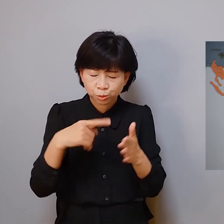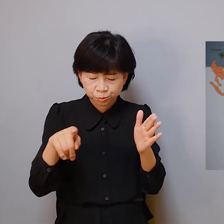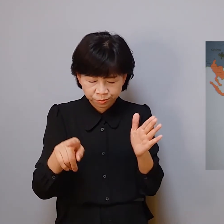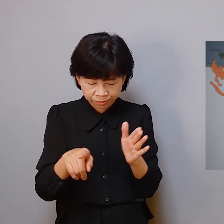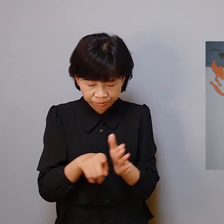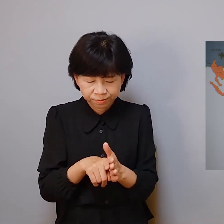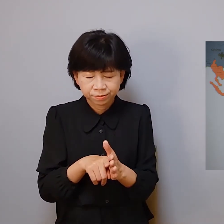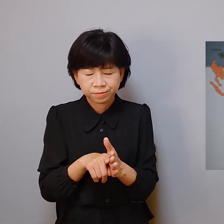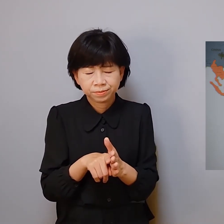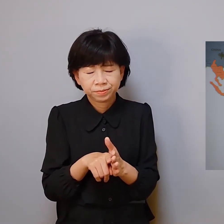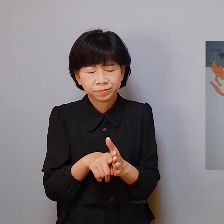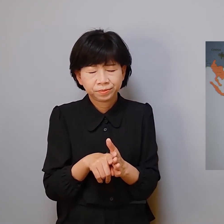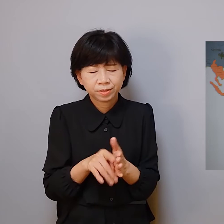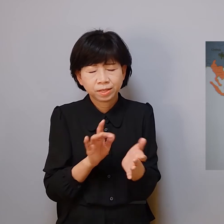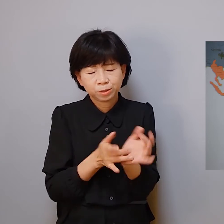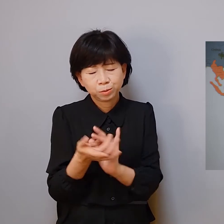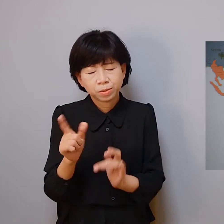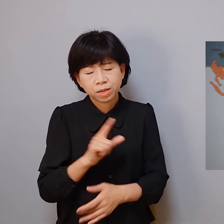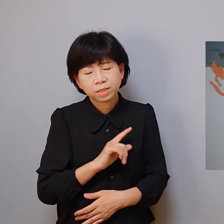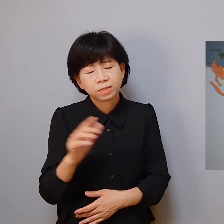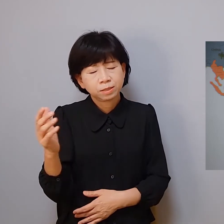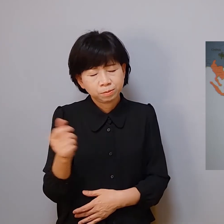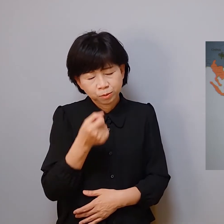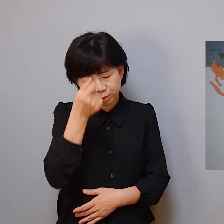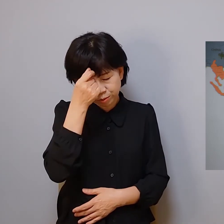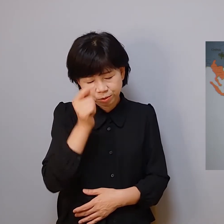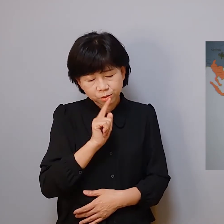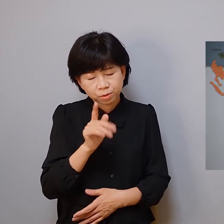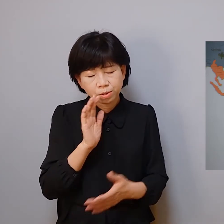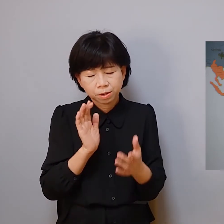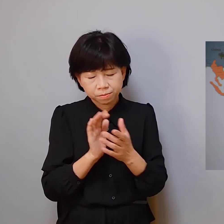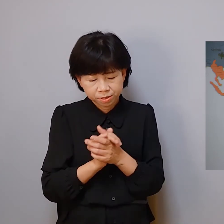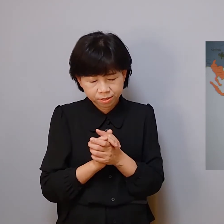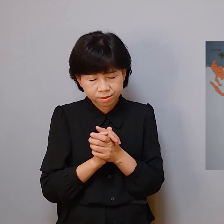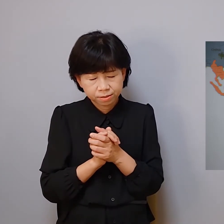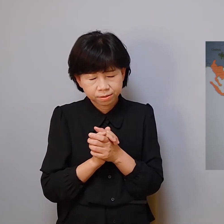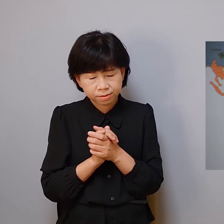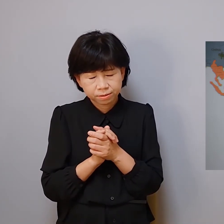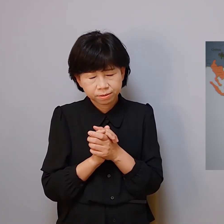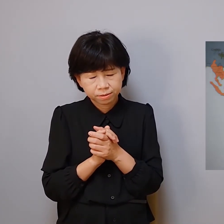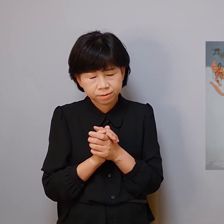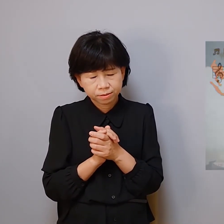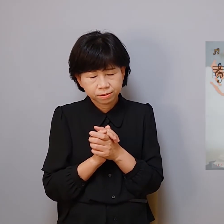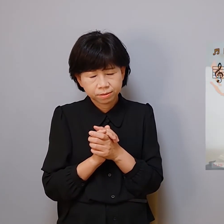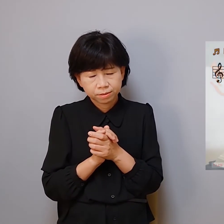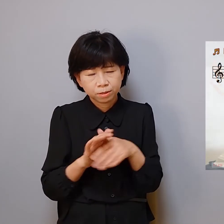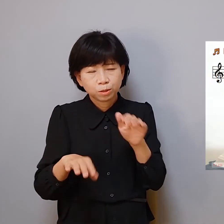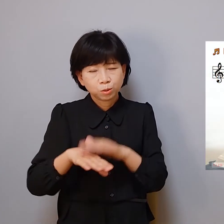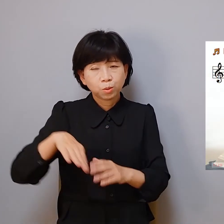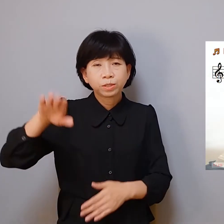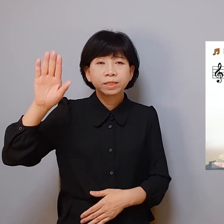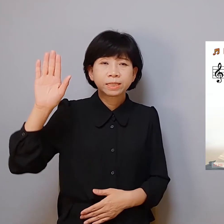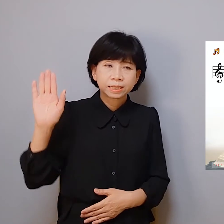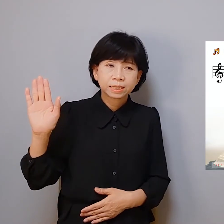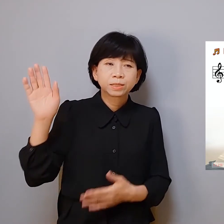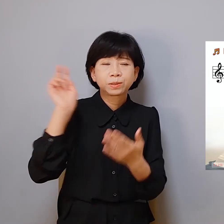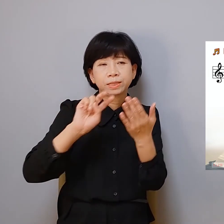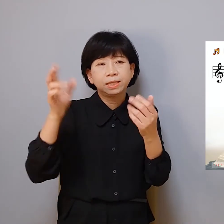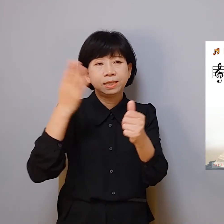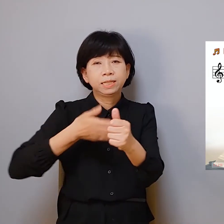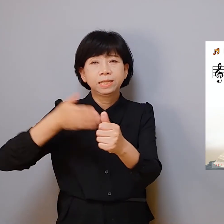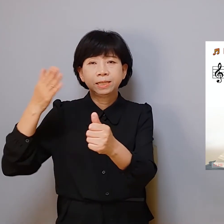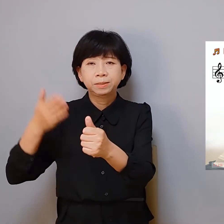줄 믿습니다. 예수님의 이름으로 기도드립니다. 아멘. 우리 오른손을 번쩍